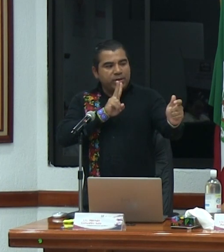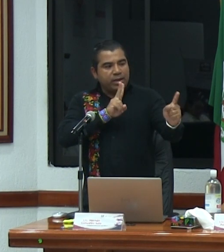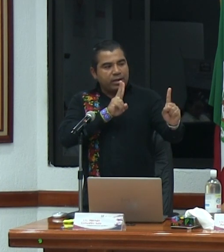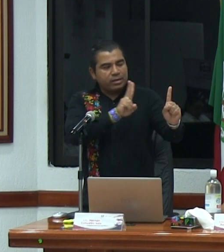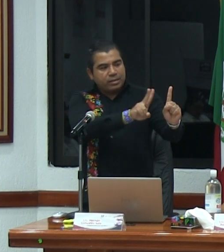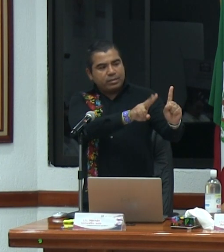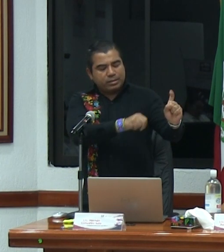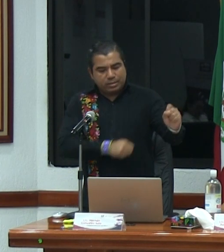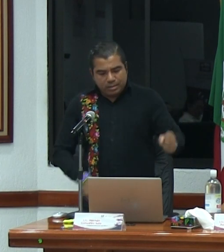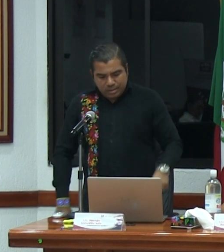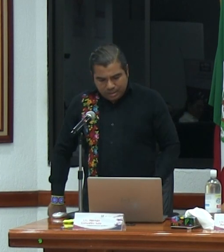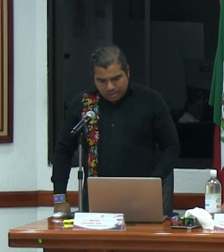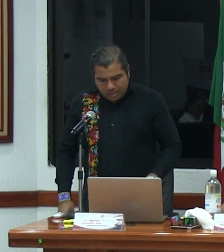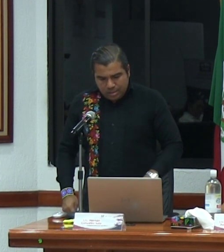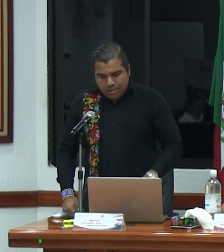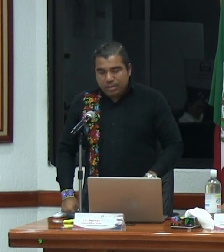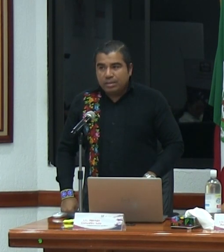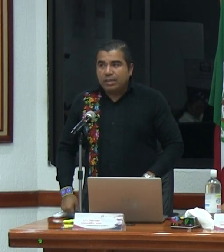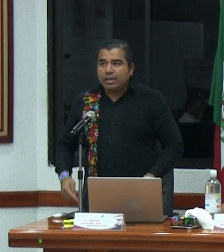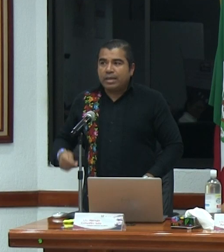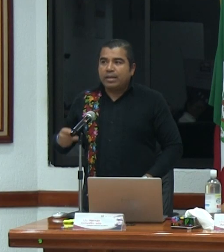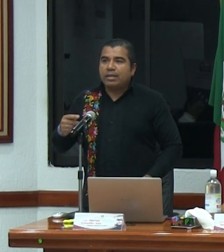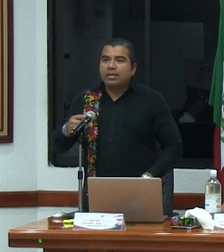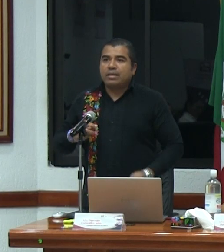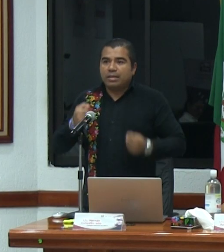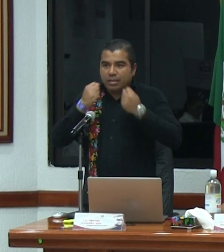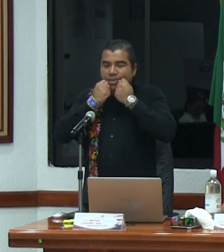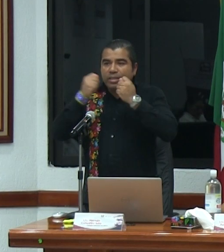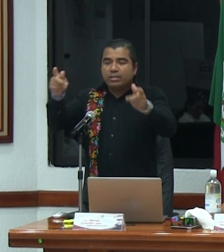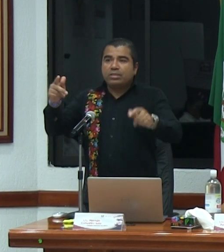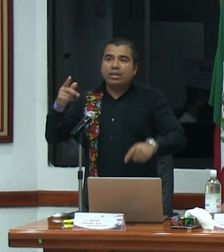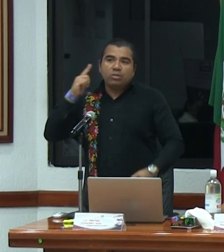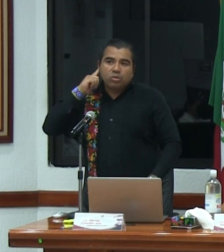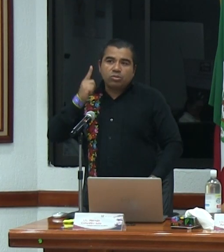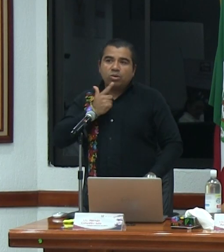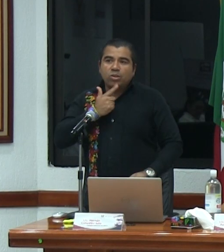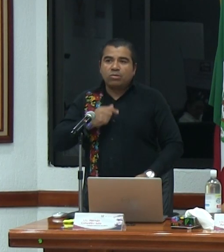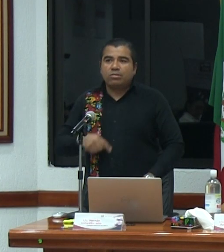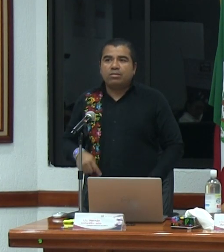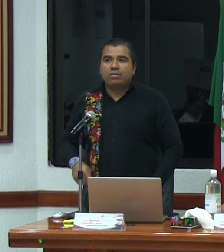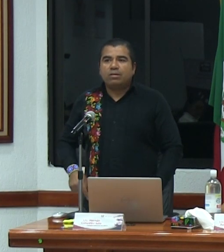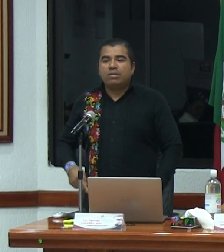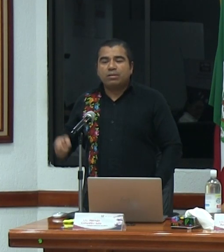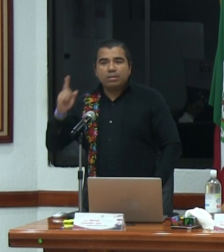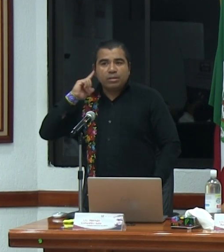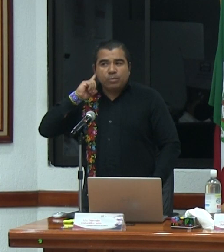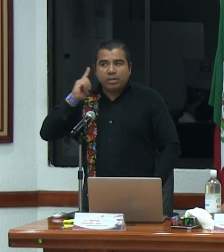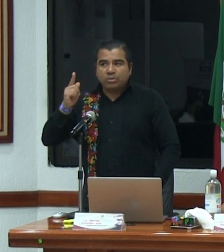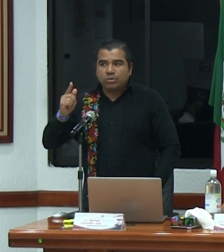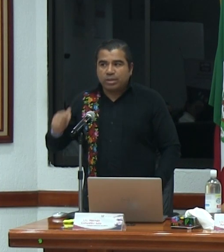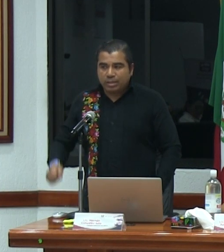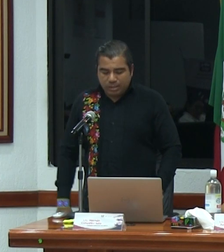mirar, y el que siendo sordo te puede escuchar.